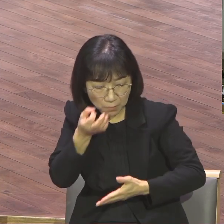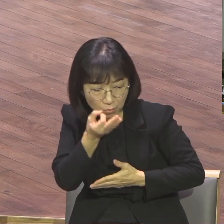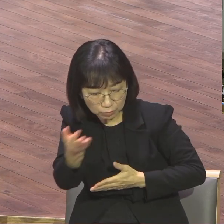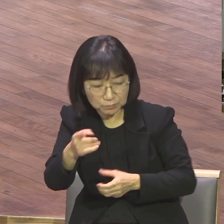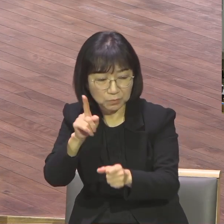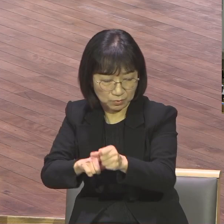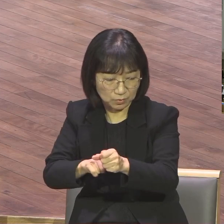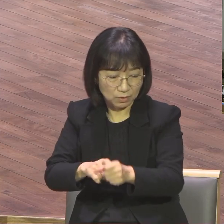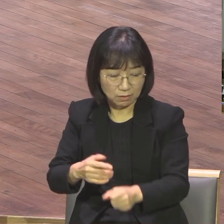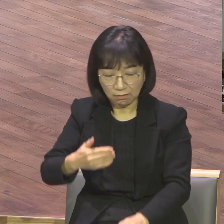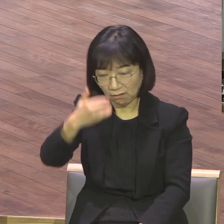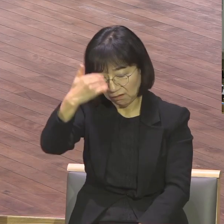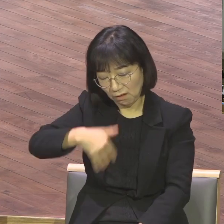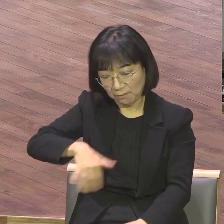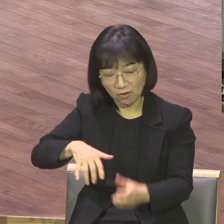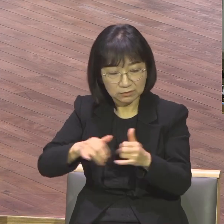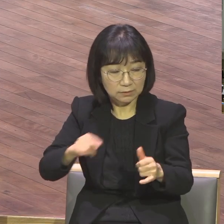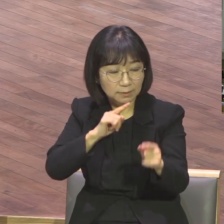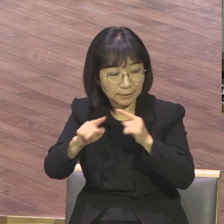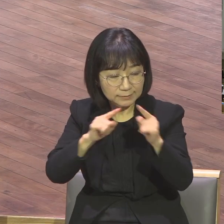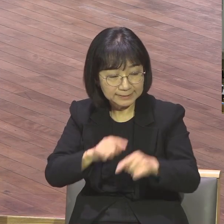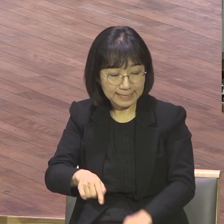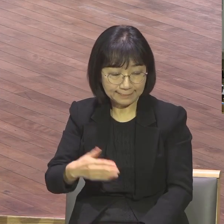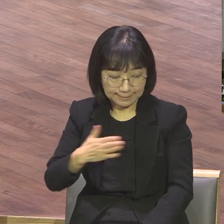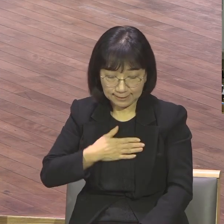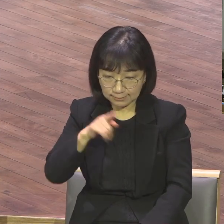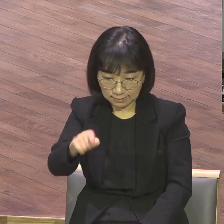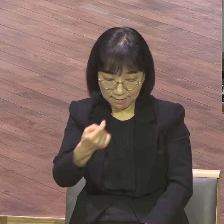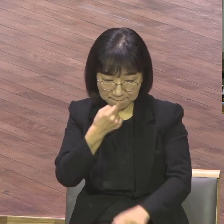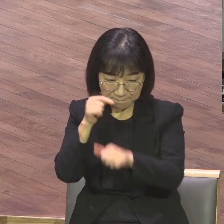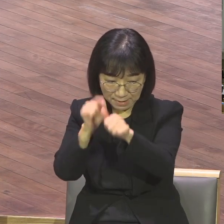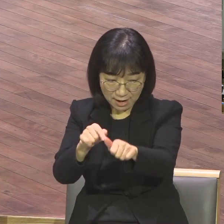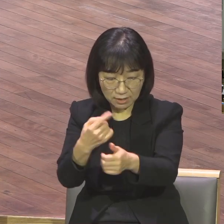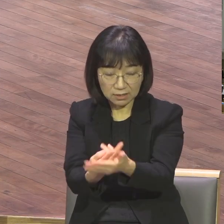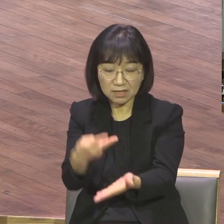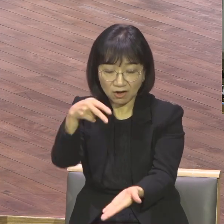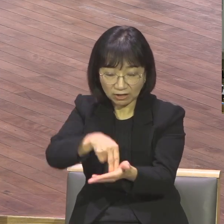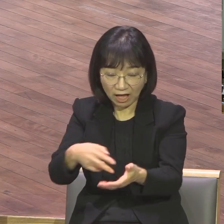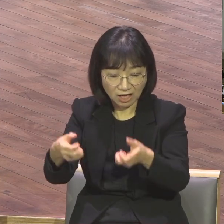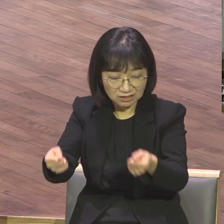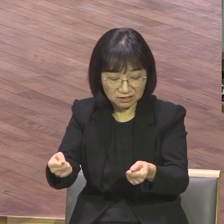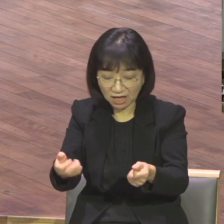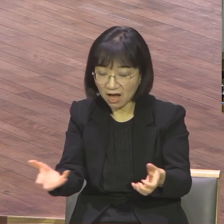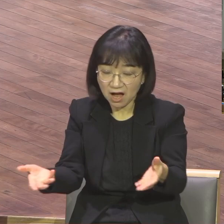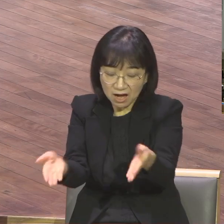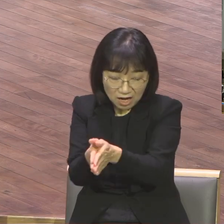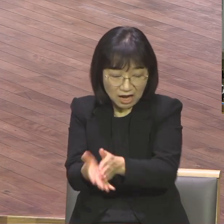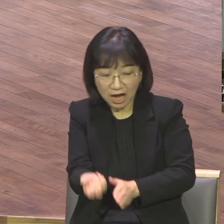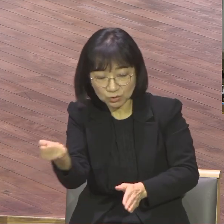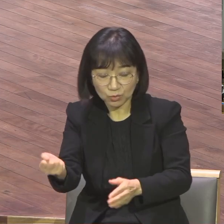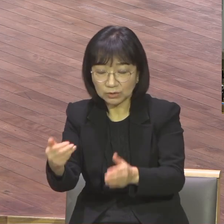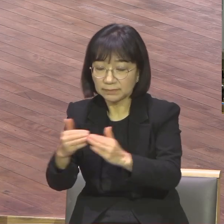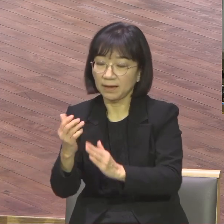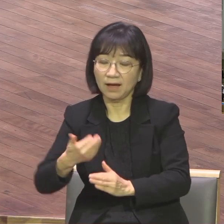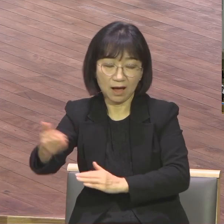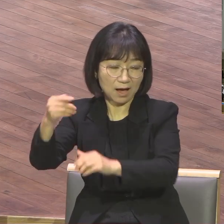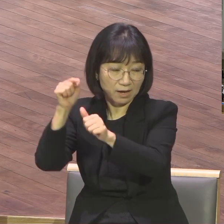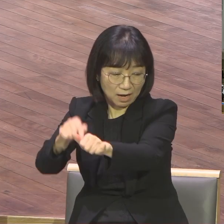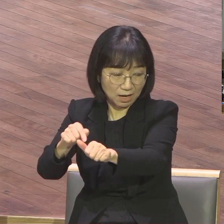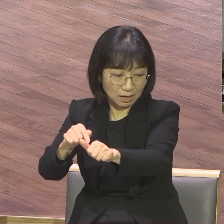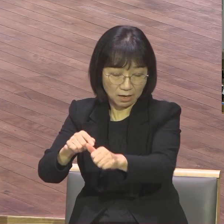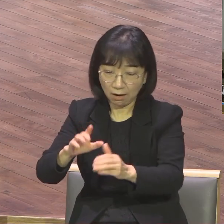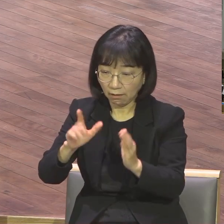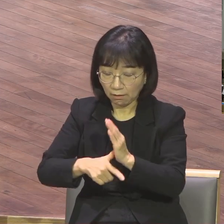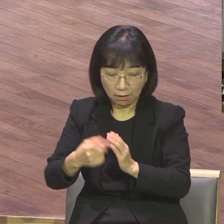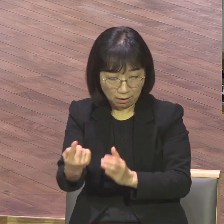하시고 중풍병자에게 말씀하시되 내가 내게 이르노니 일어나 내 상을 가지고 집으로 가라 하시니 그가 일어나 곧